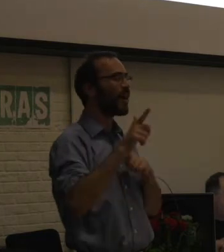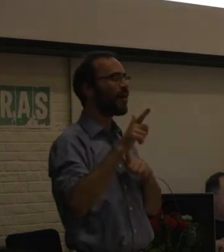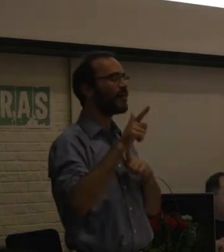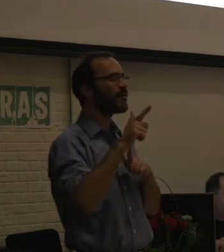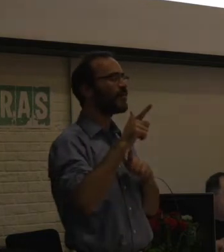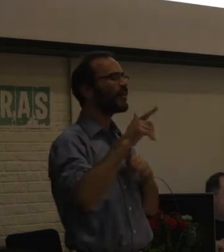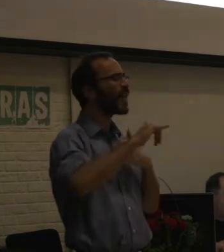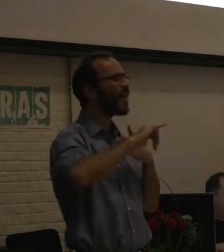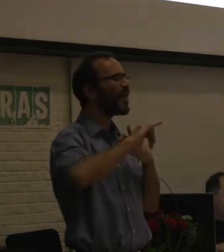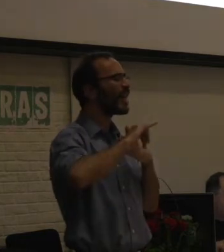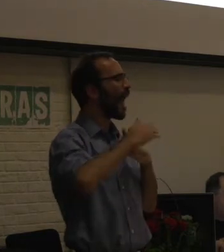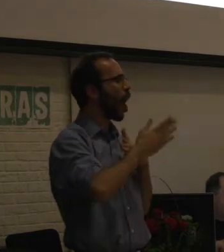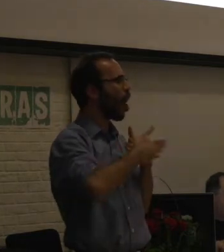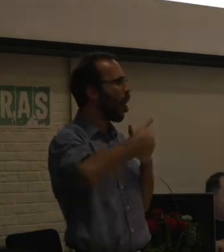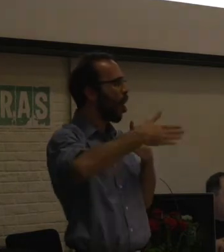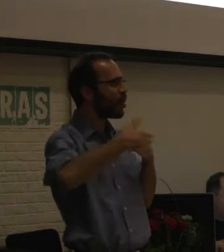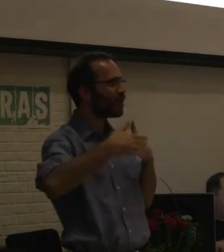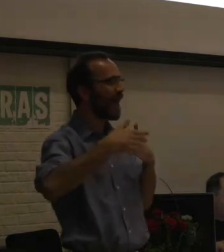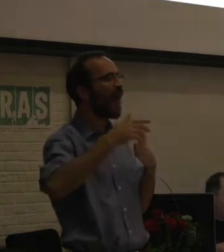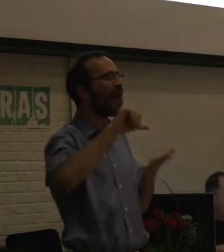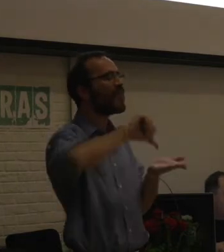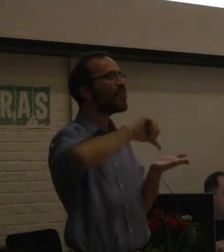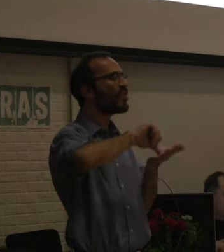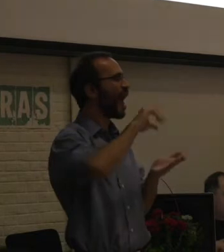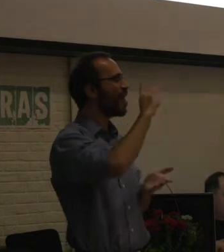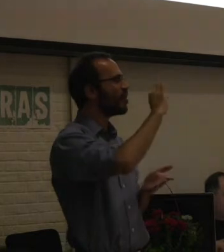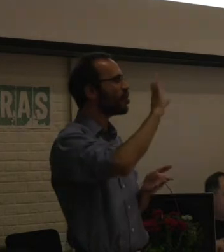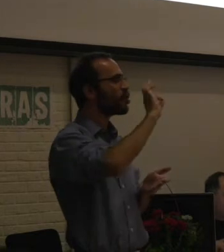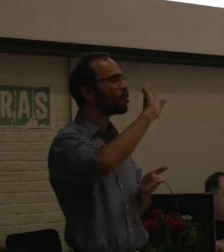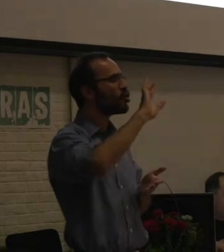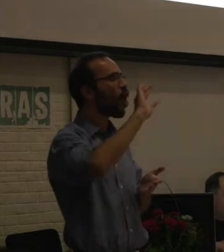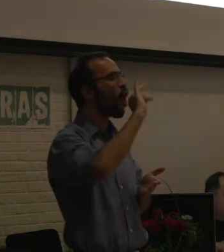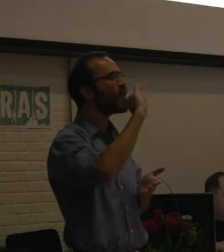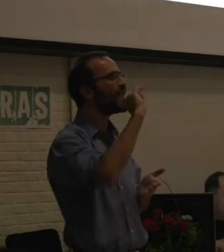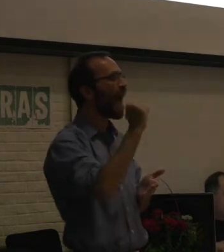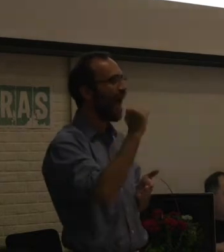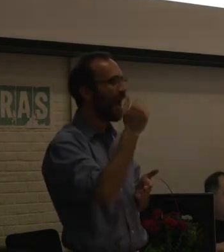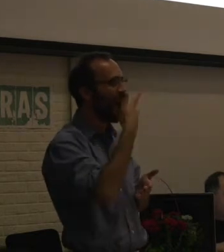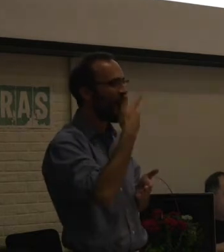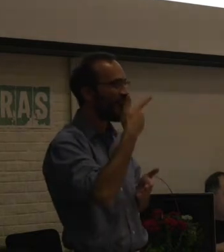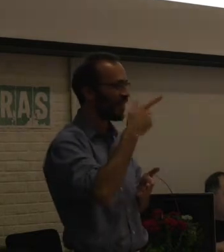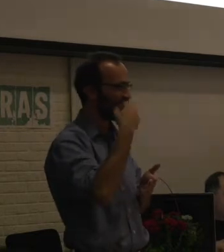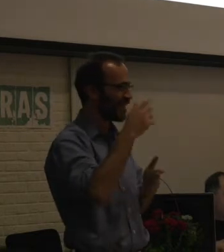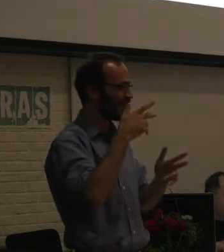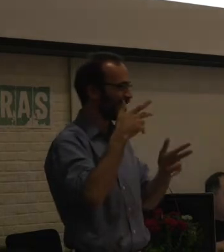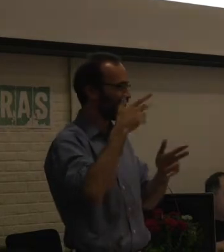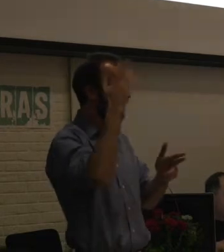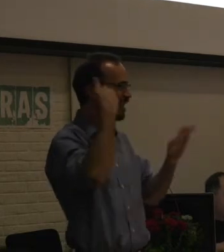a las costas de la ciudad de Troya, y estamos hablando del siglo XVI, y la ciudad de Troya no se descubre hasta el